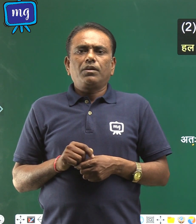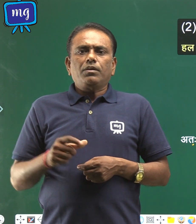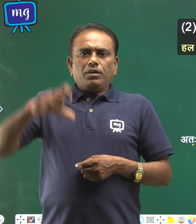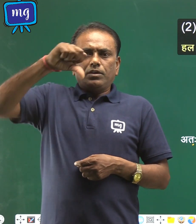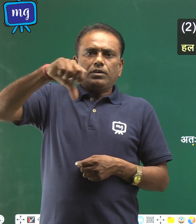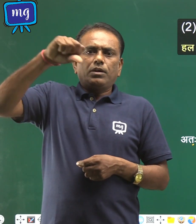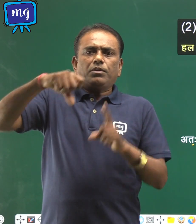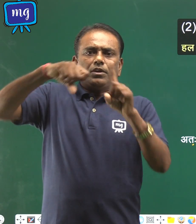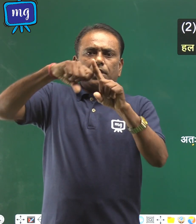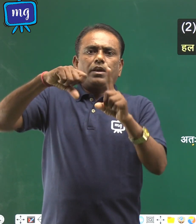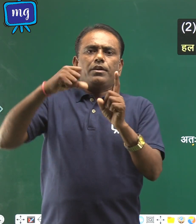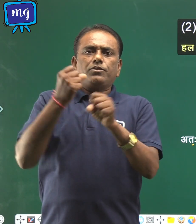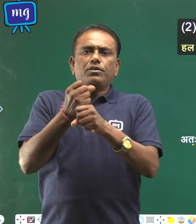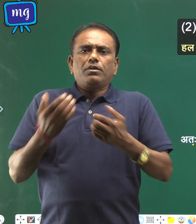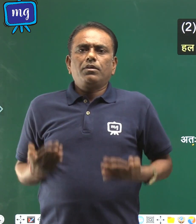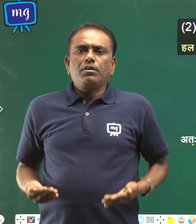99 किलोग्राम